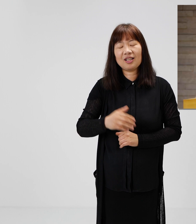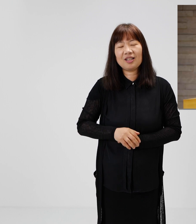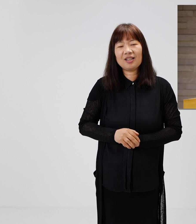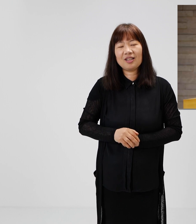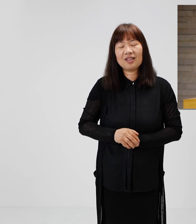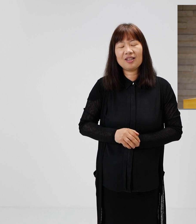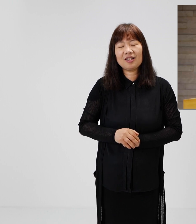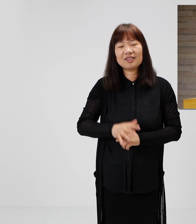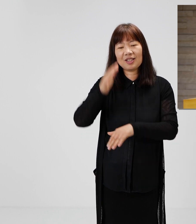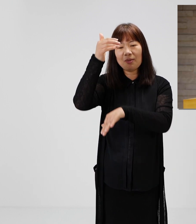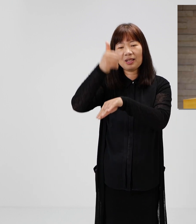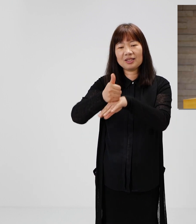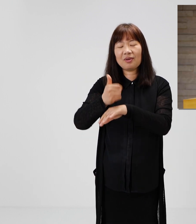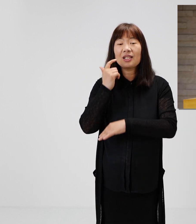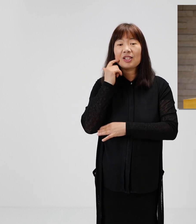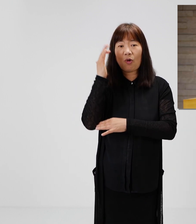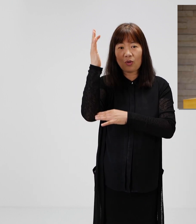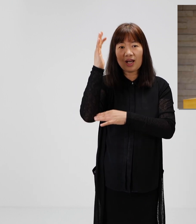정점이 영광입니다.